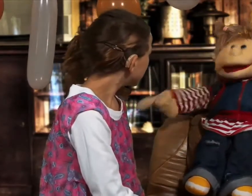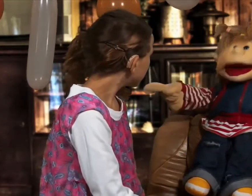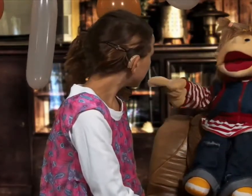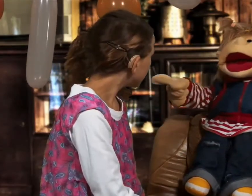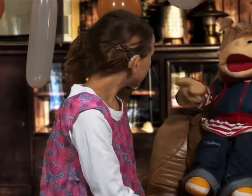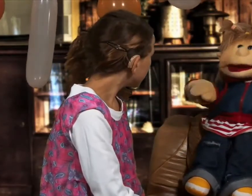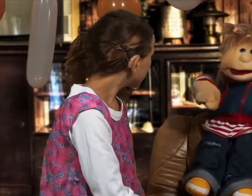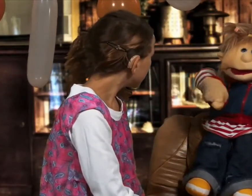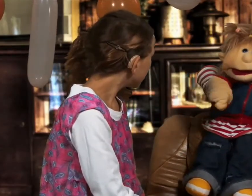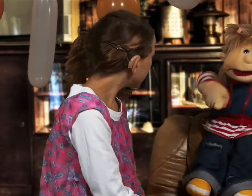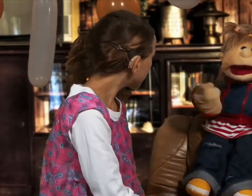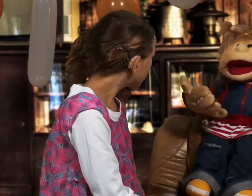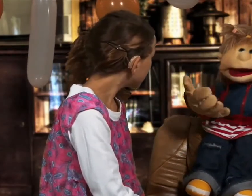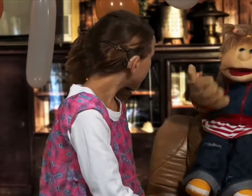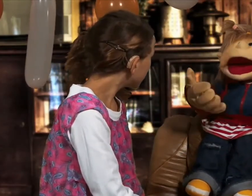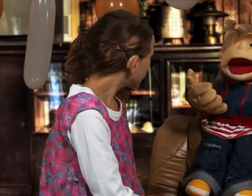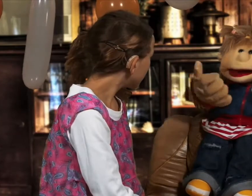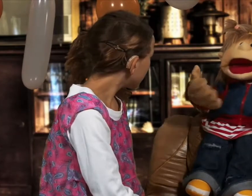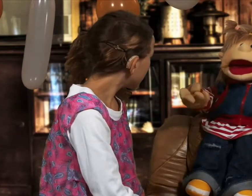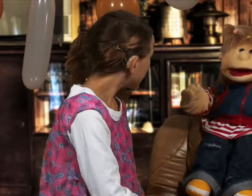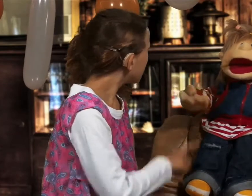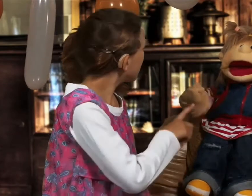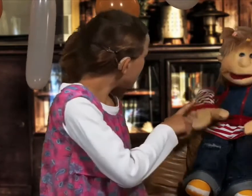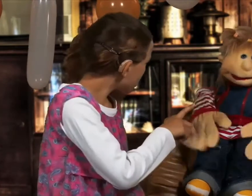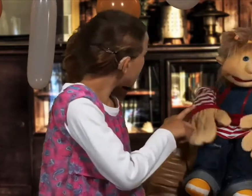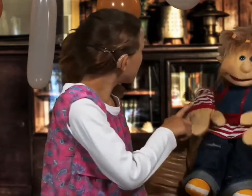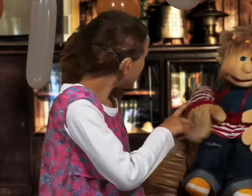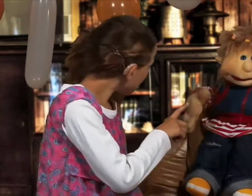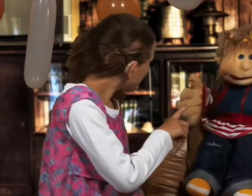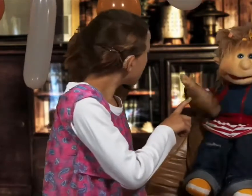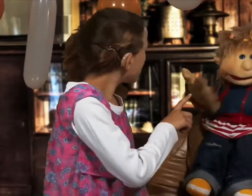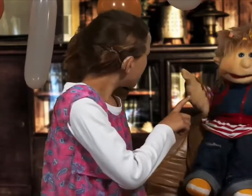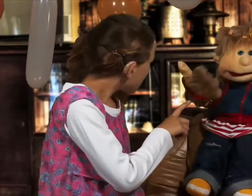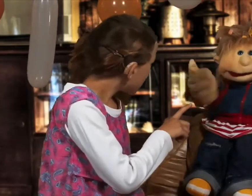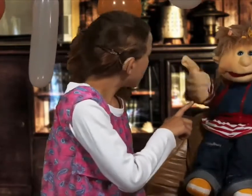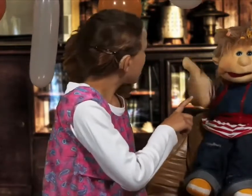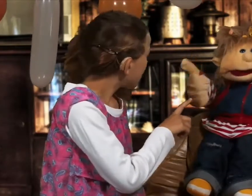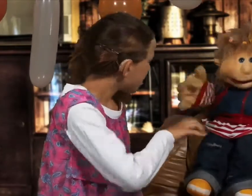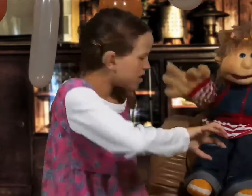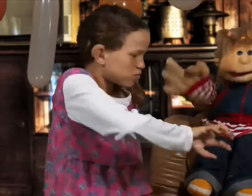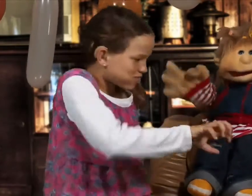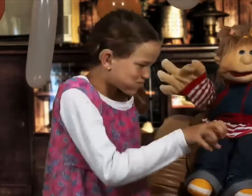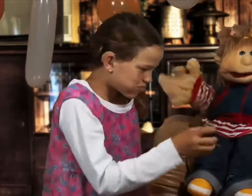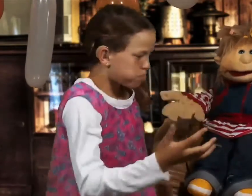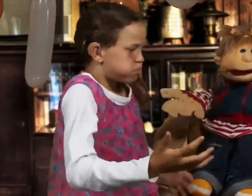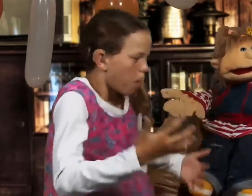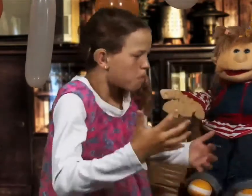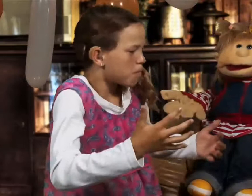schön laut. So richtig laut, dass ich die Vibrationen gut spüre. Ja, schön laut aufdrehen. Bum,